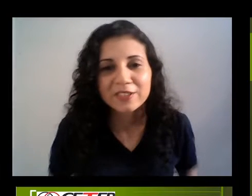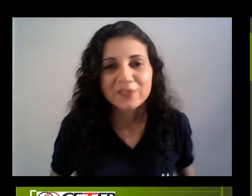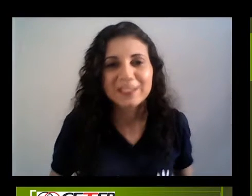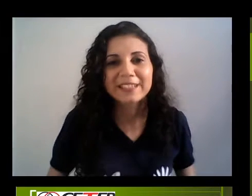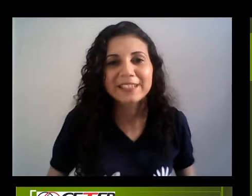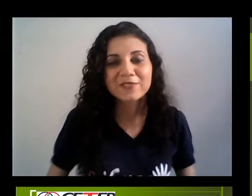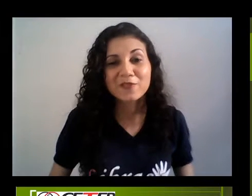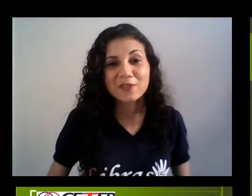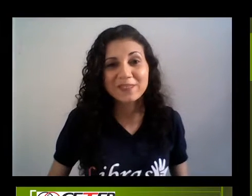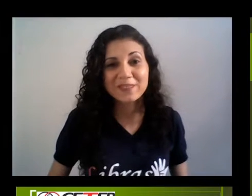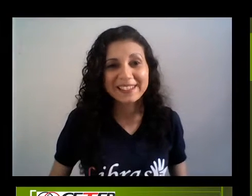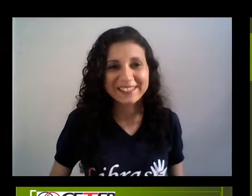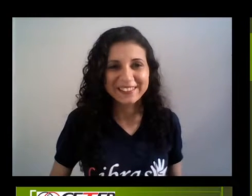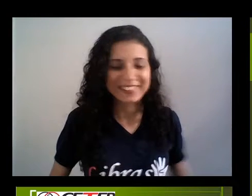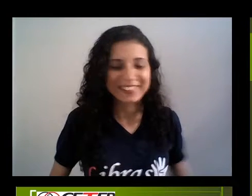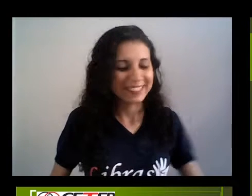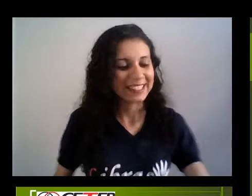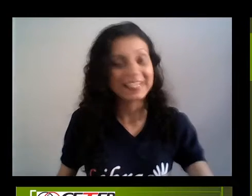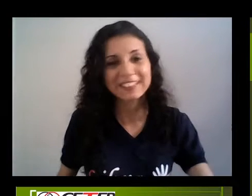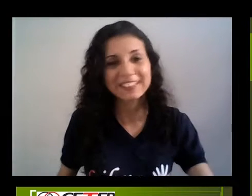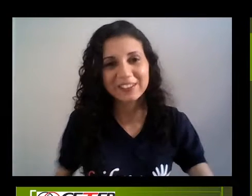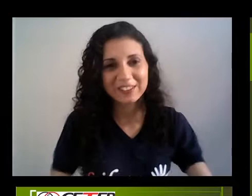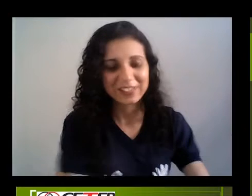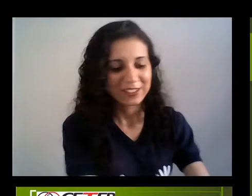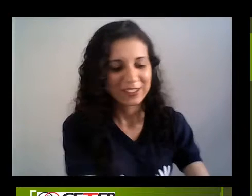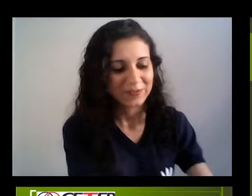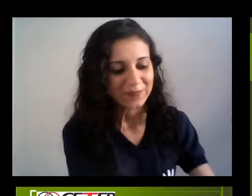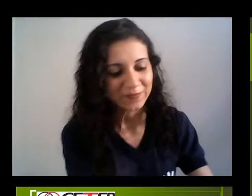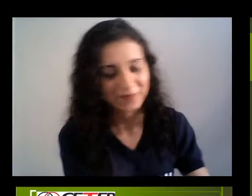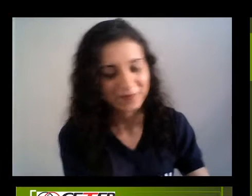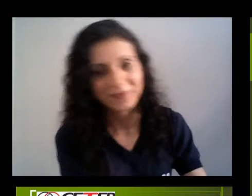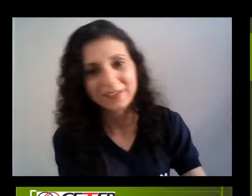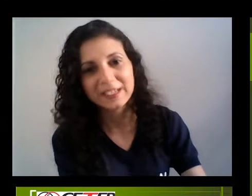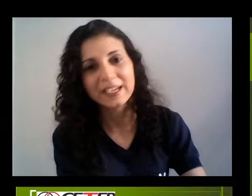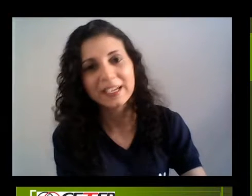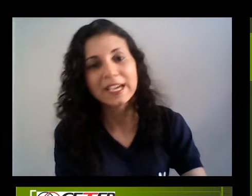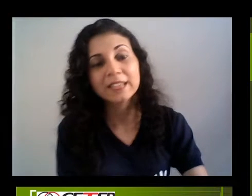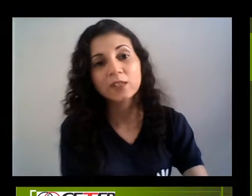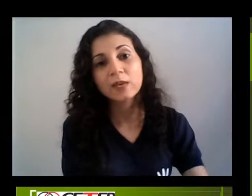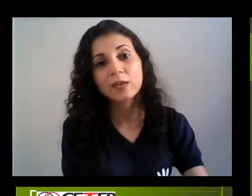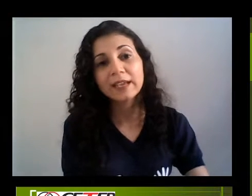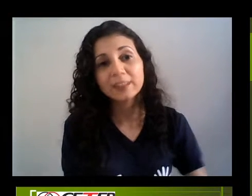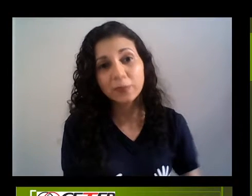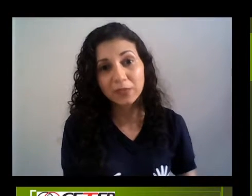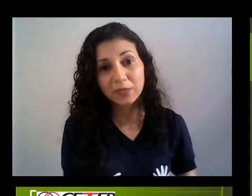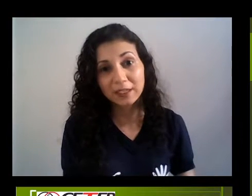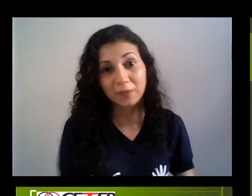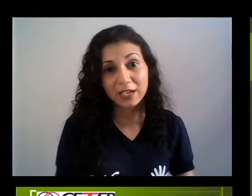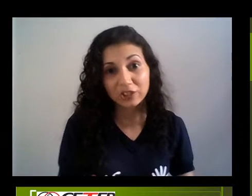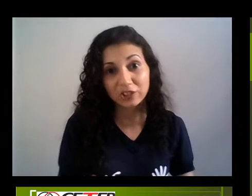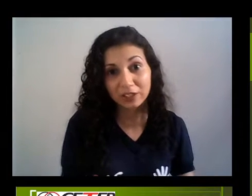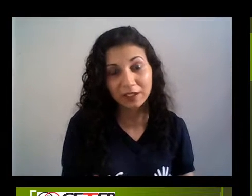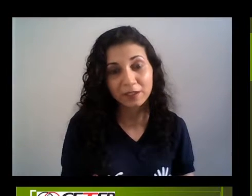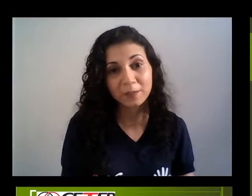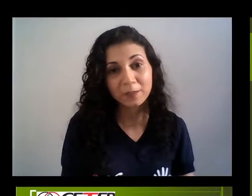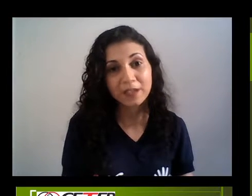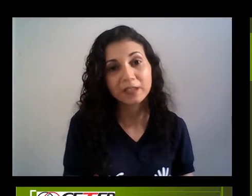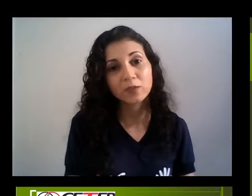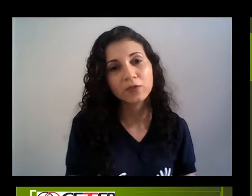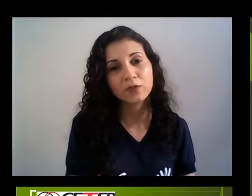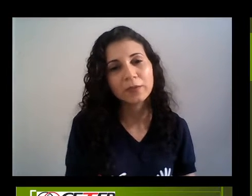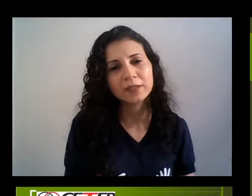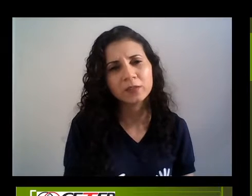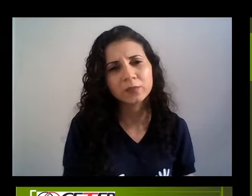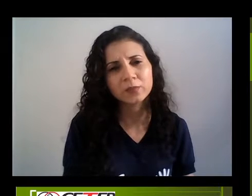Deixa eu ver aqui o alfabeto e a datilologia. Então, essa primeira imagem aí, né, que